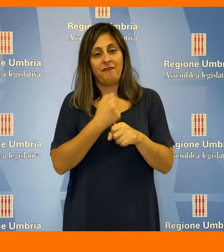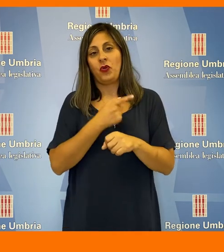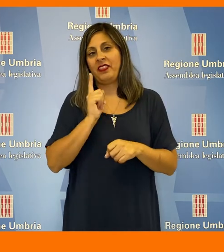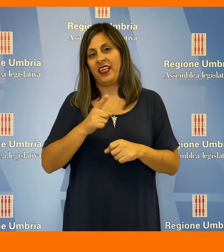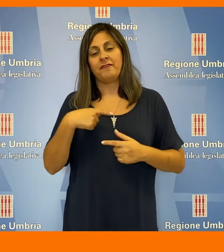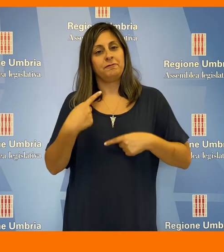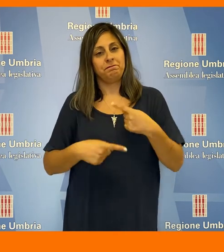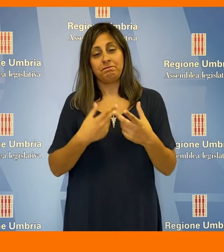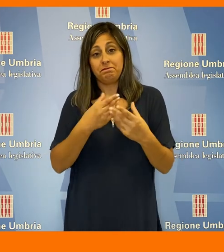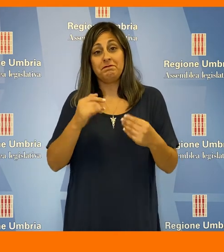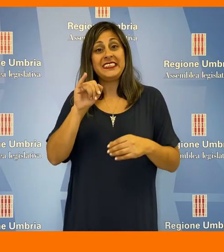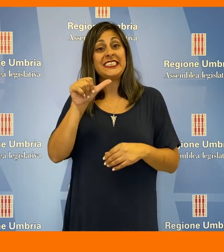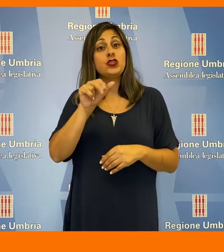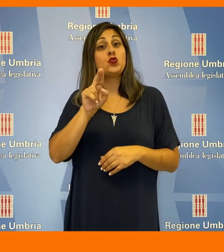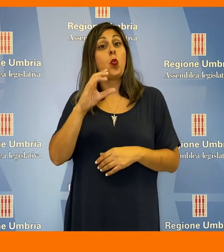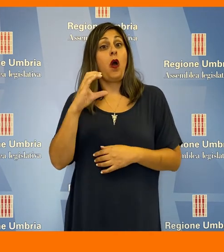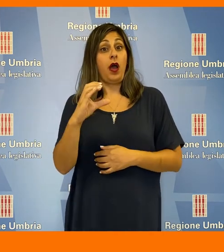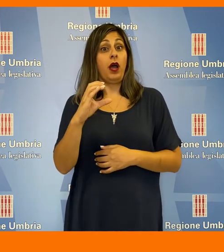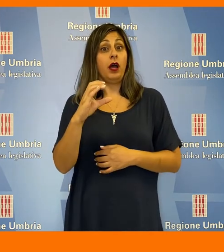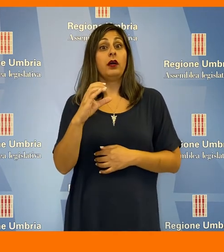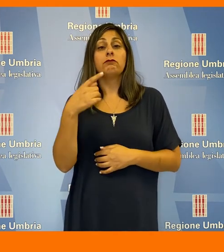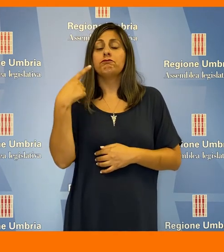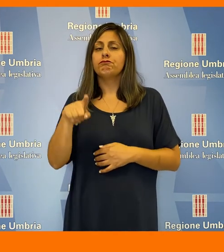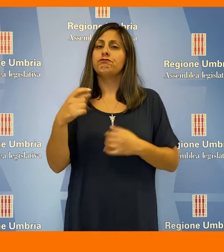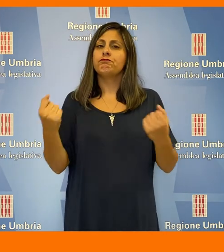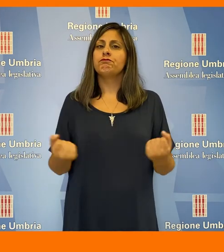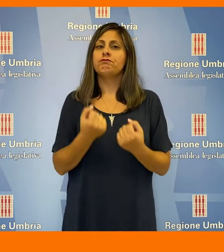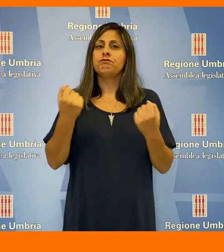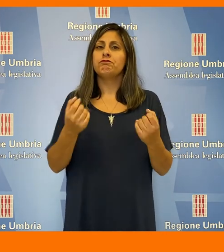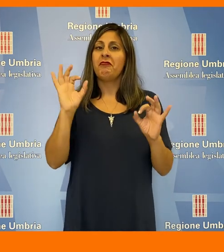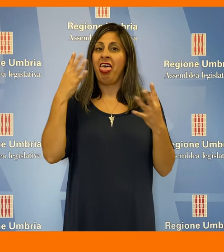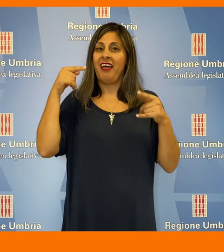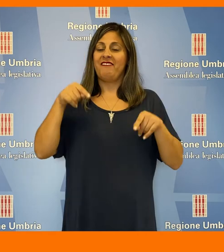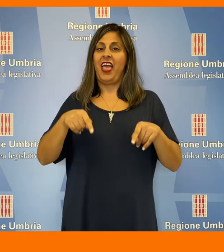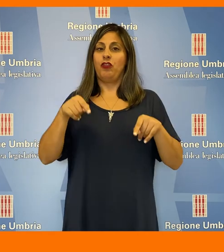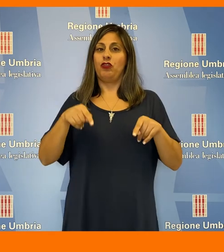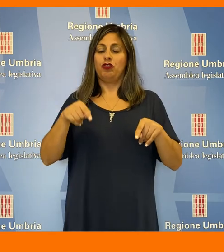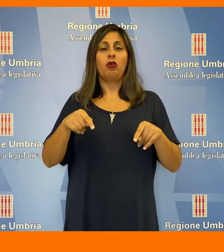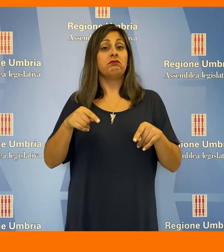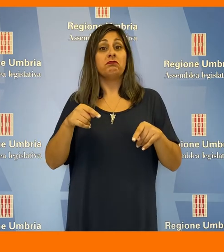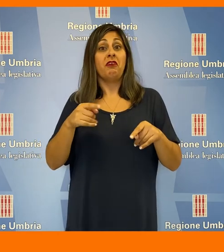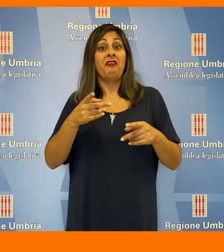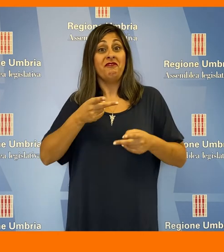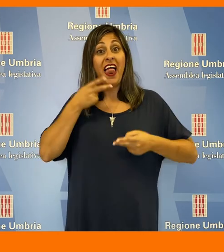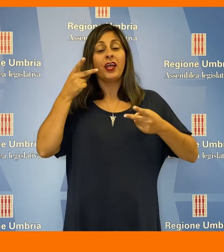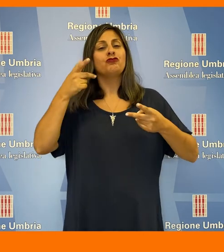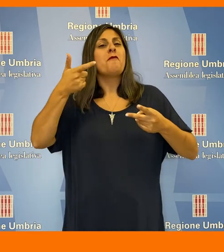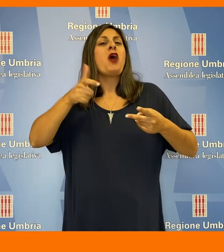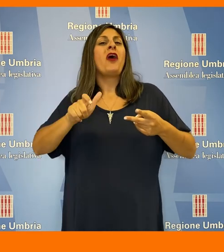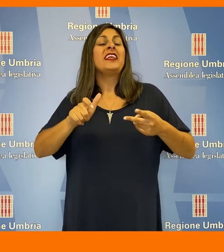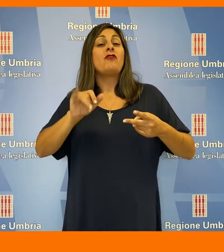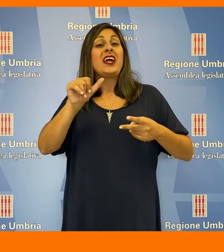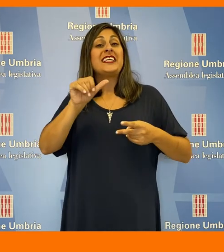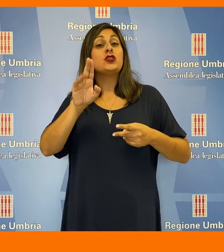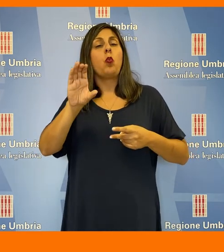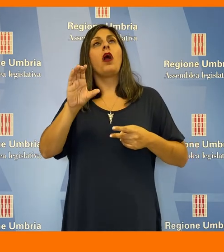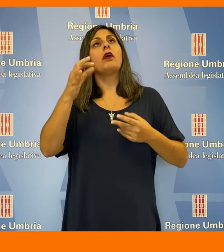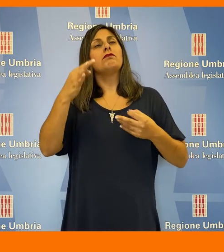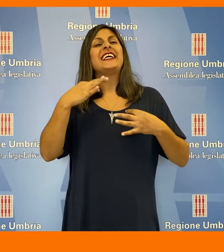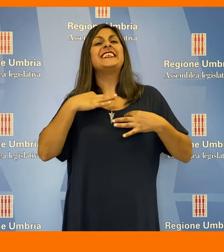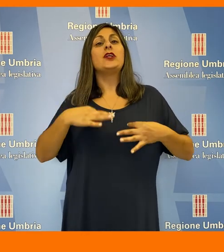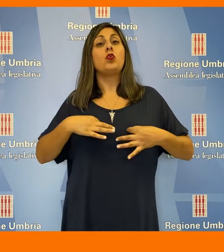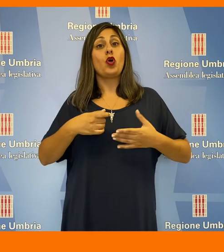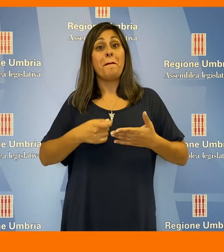da fare, l'ISUC, come è stato promotore di questa iniziativa, ne è felice, perché l'ISUC è